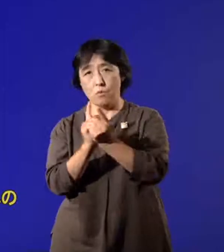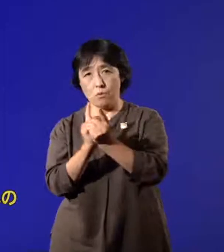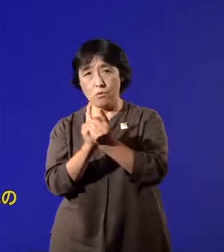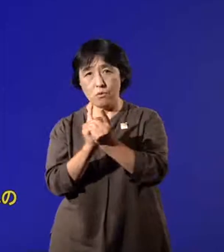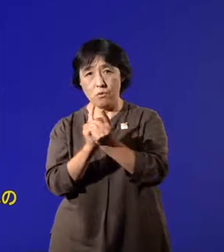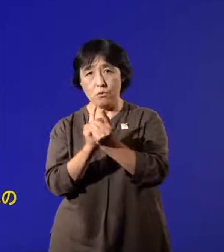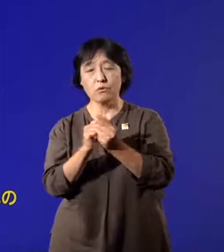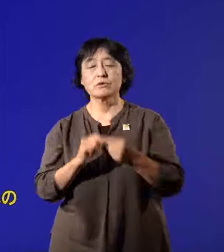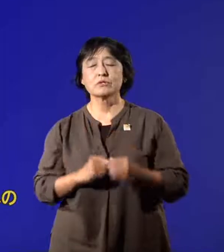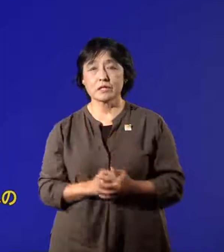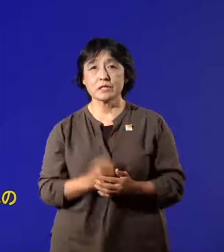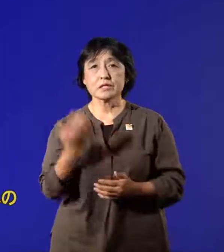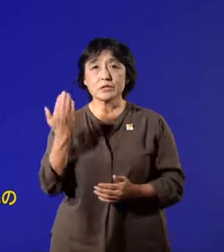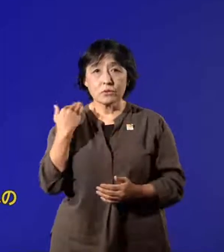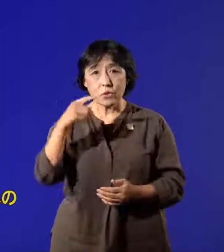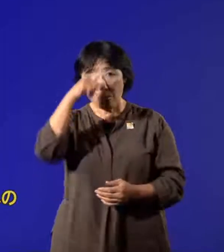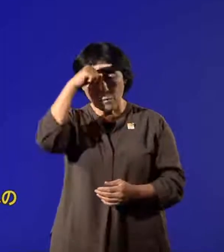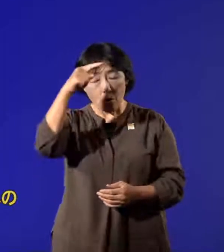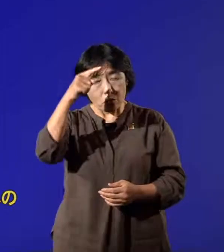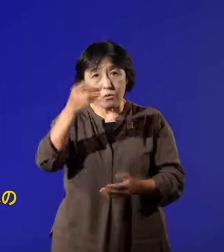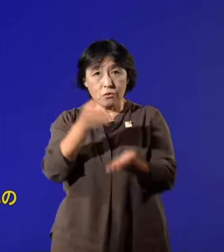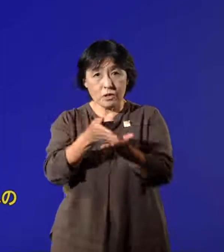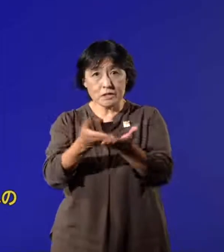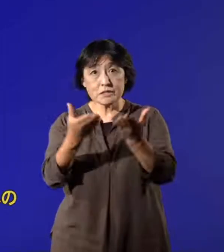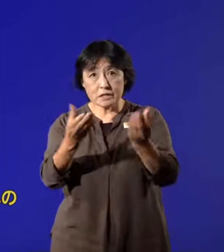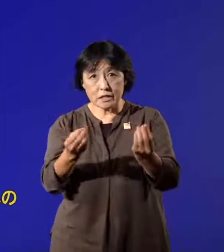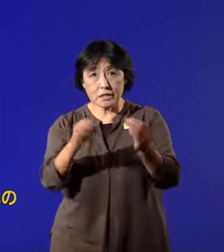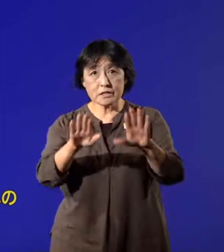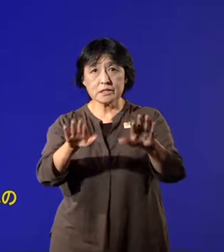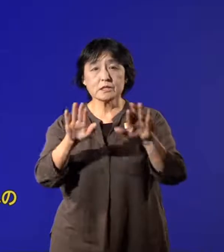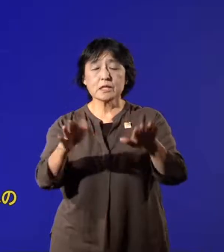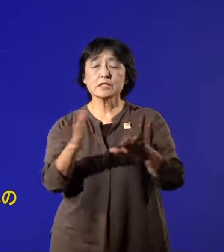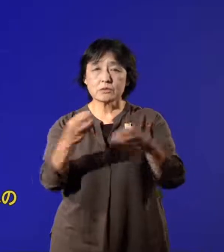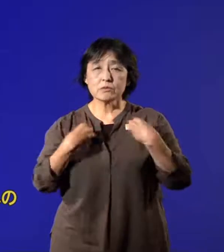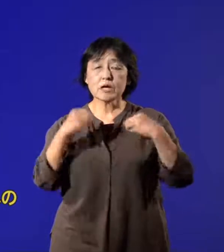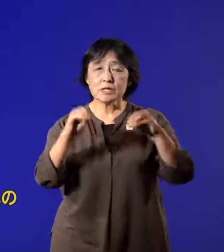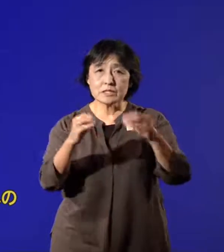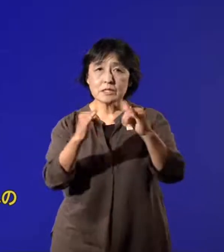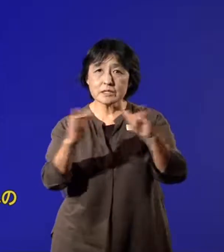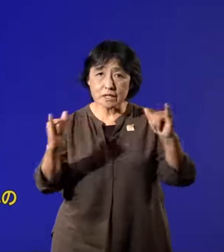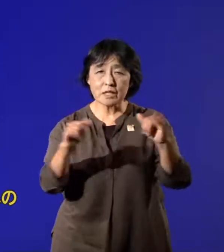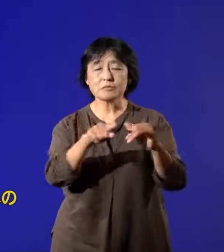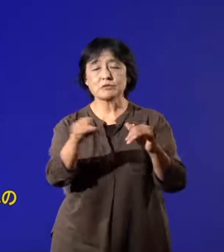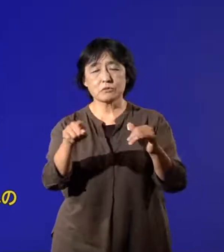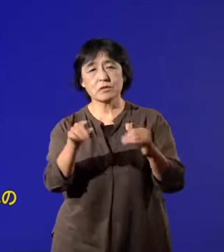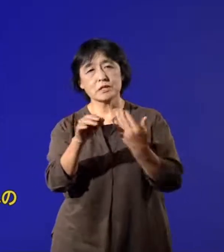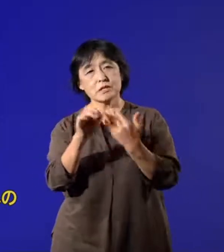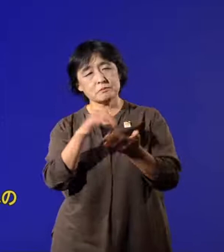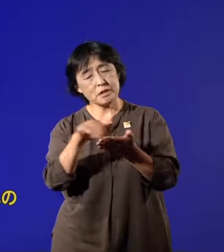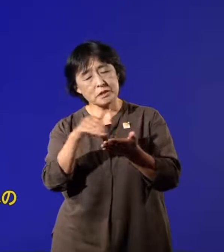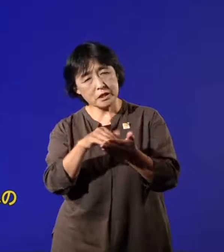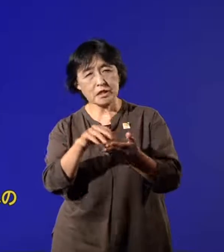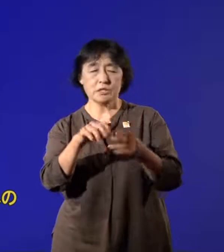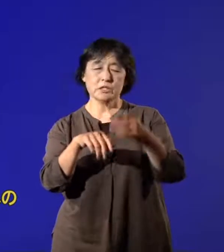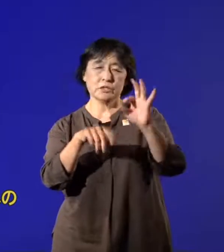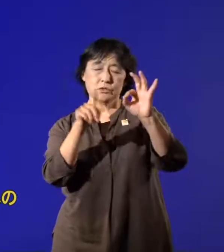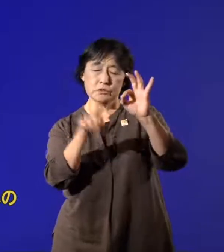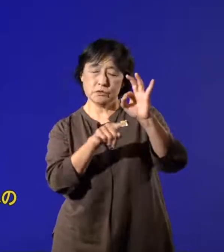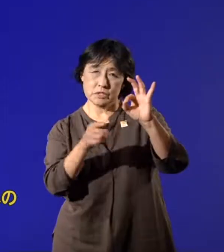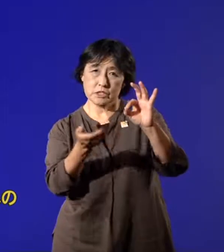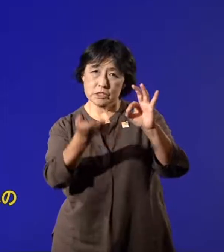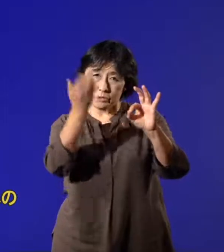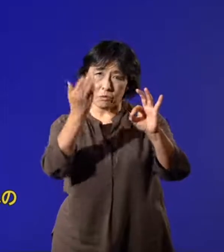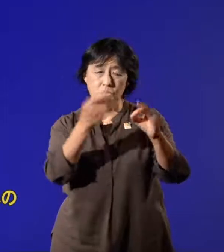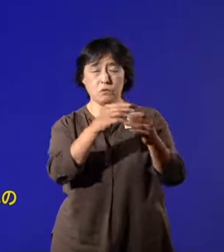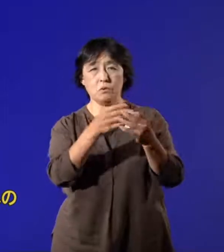んですが、先ほど市長冒頭おっしゃったようにですね、その最近の感染者を見ると陽性者全体が2桁になることがあり、経路不明